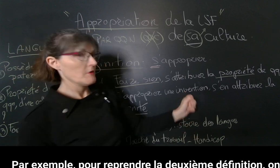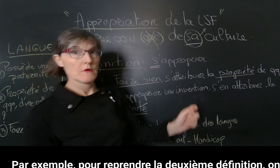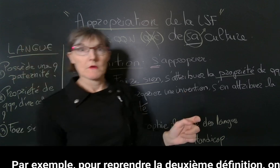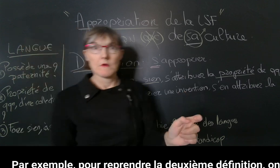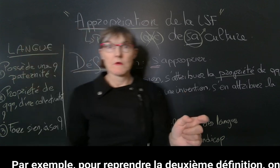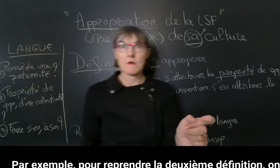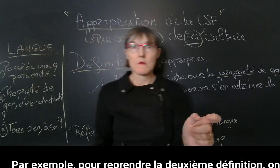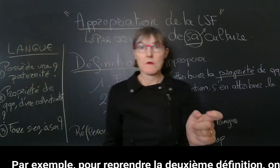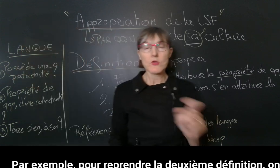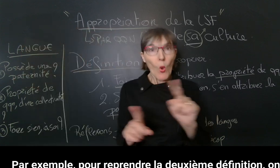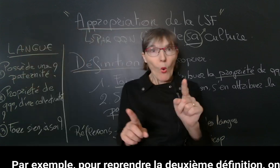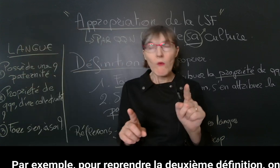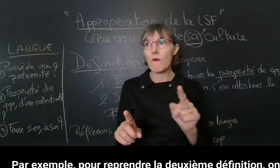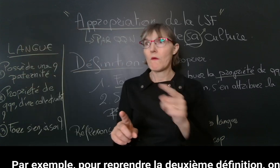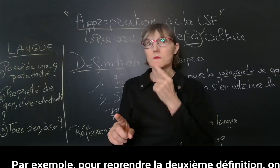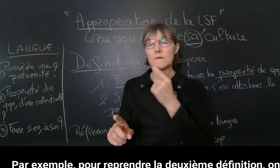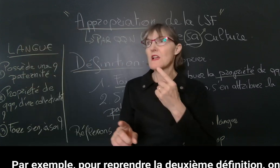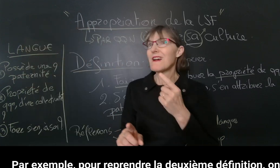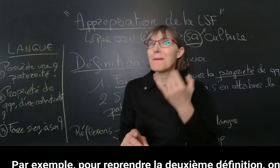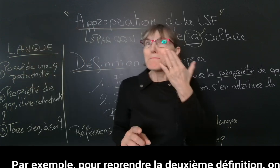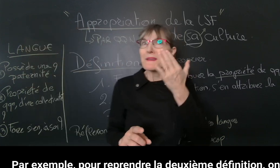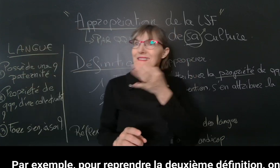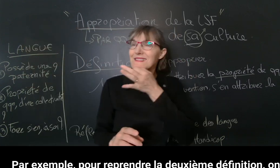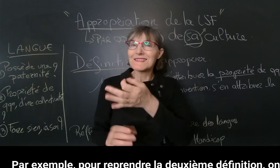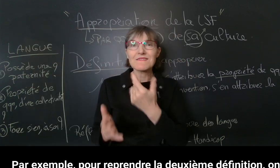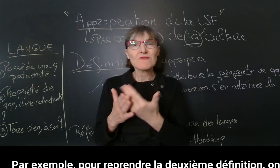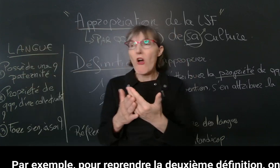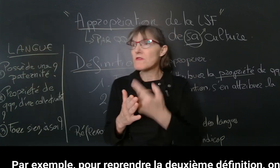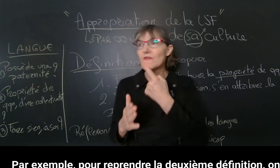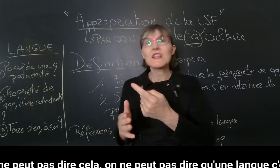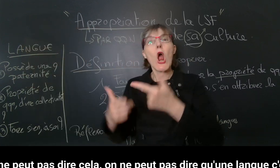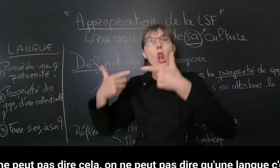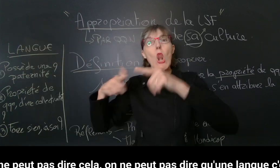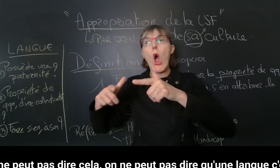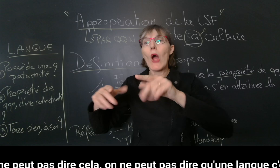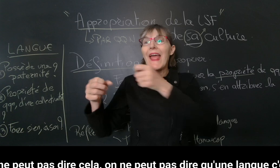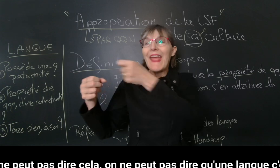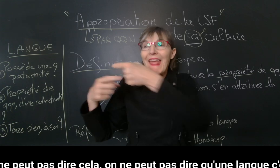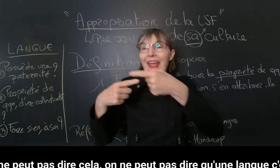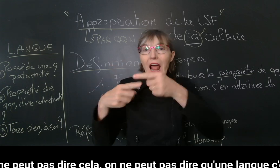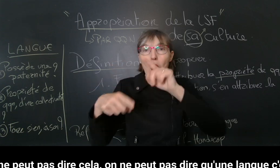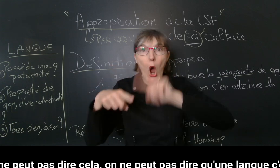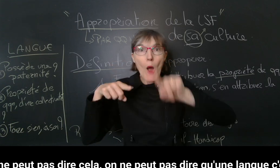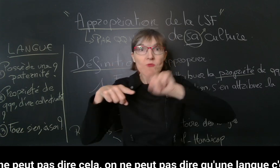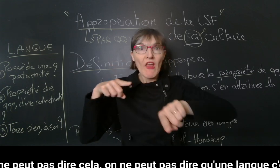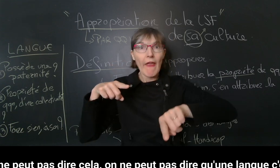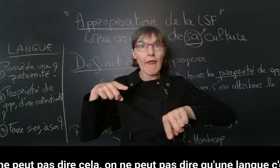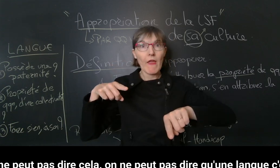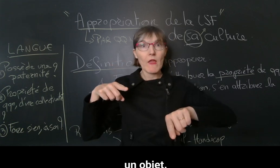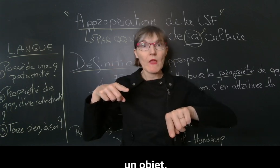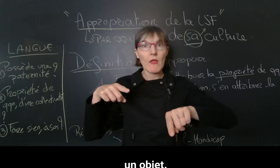pour reprendre la deuxième définition on peut pas dire cela on peut pas dire qu'une langue c'est un objet